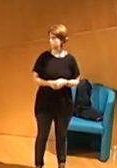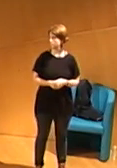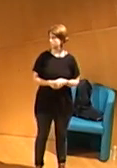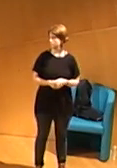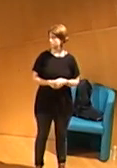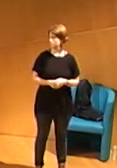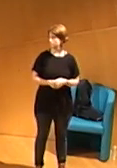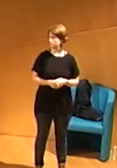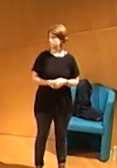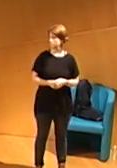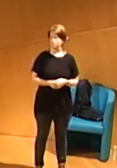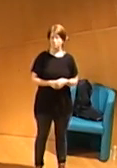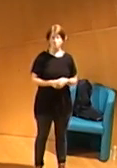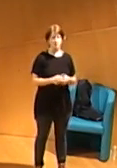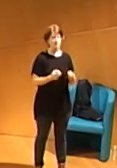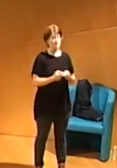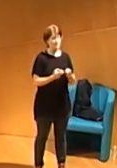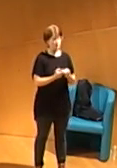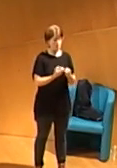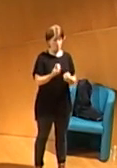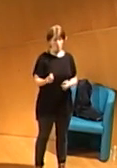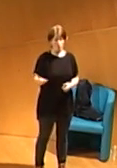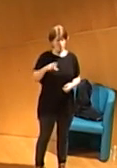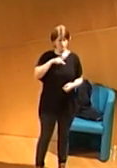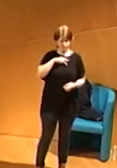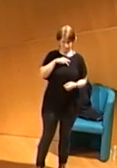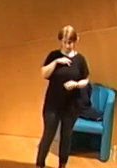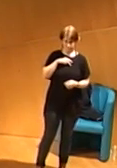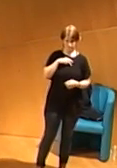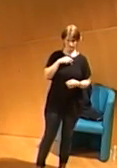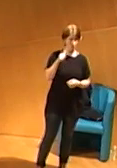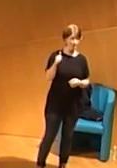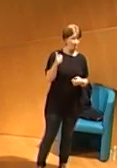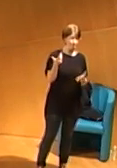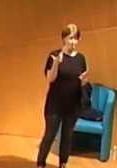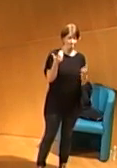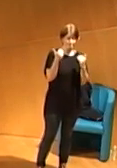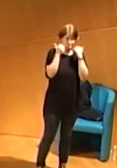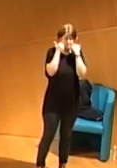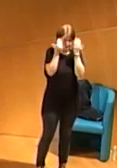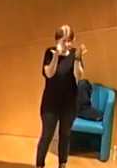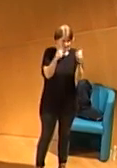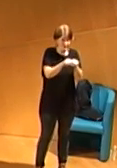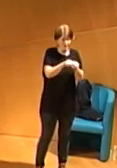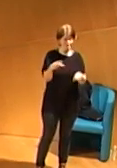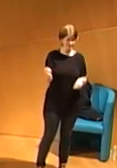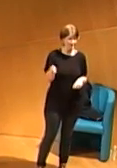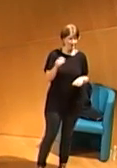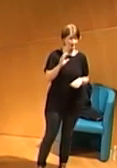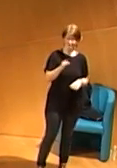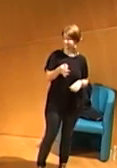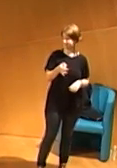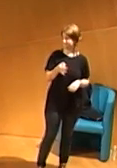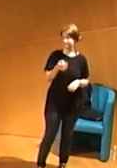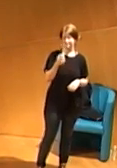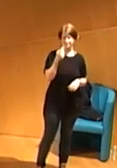mes enfants, à un moment, ils ont eu honte de leur sœur aussi. Vous voyez, il y a un moment, quand on a 10-12 ans, où on est tellement dans le regard des autres, on veut tellement